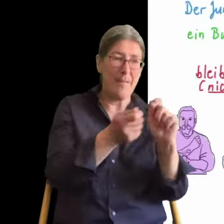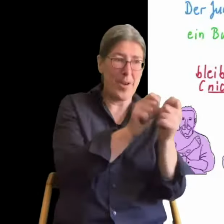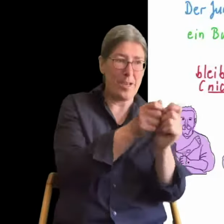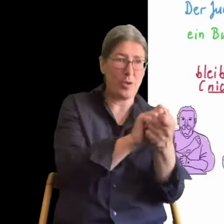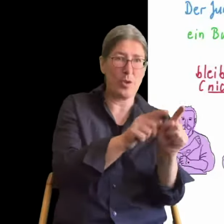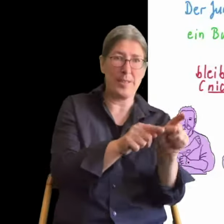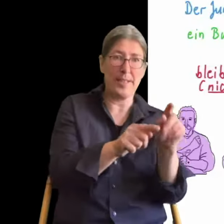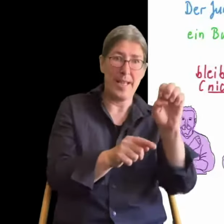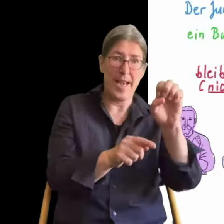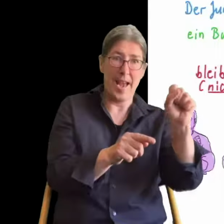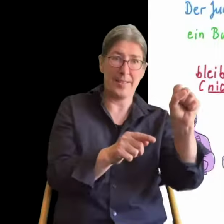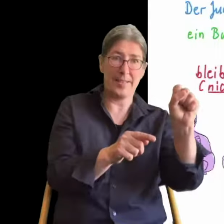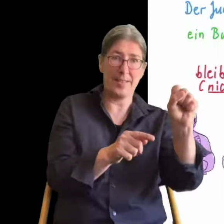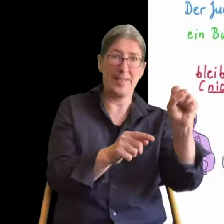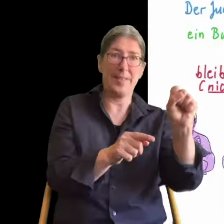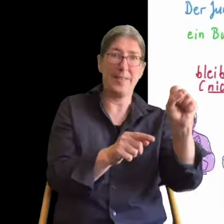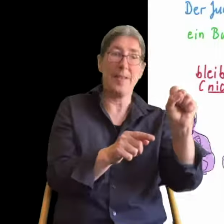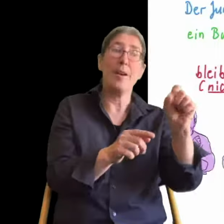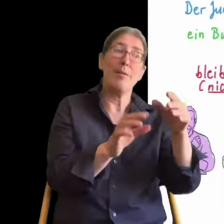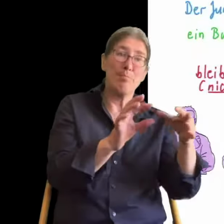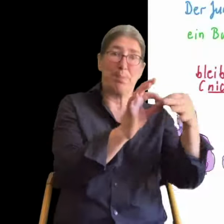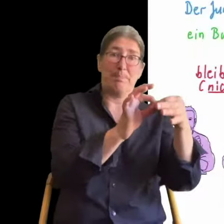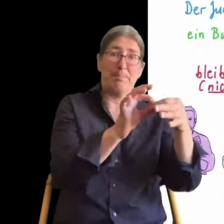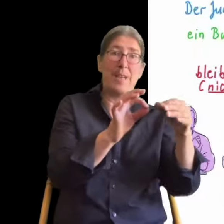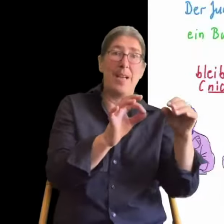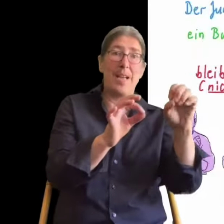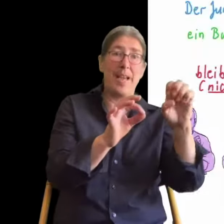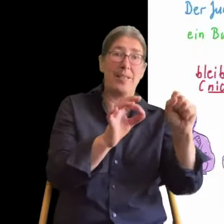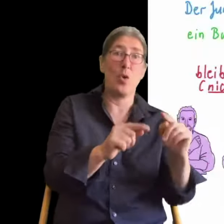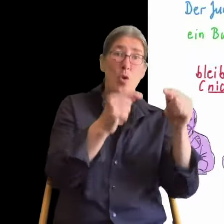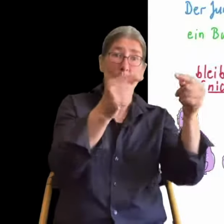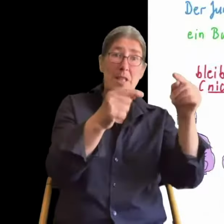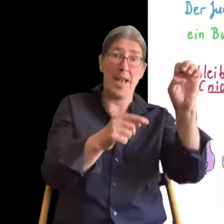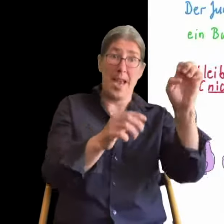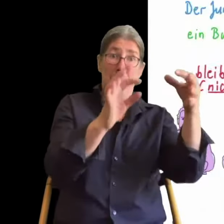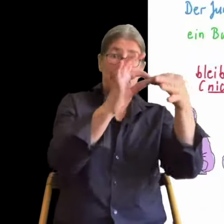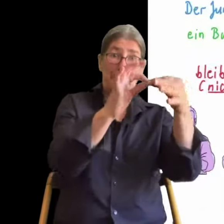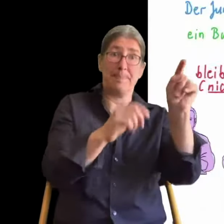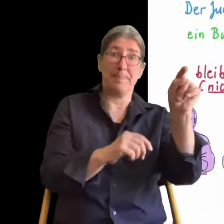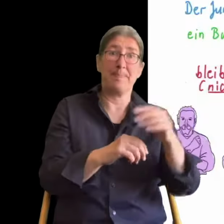Und hier seht ihr die Veränderung. Da wird ein ES hinten dran geklemmt und oben ein E.